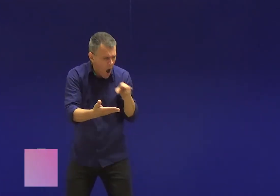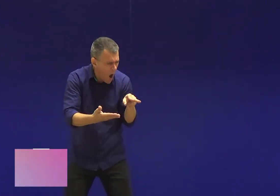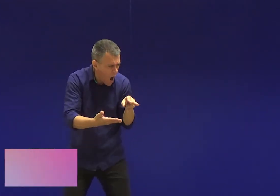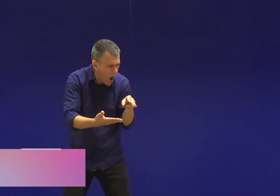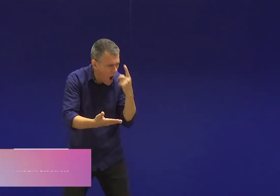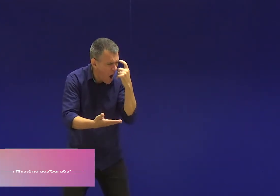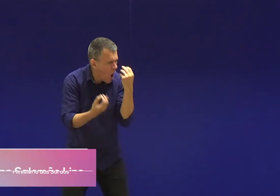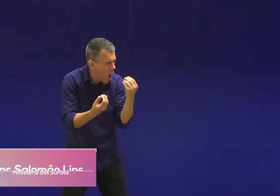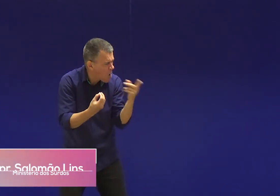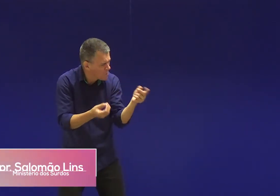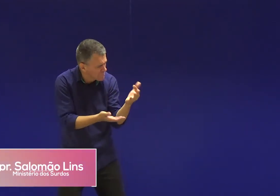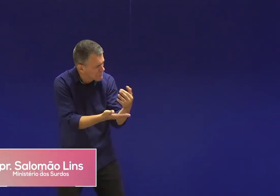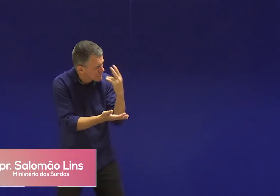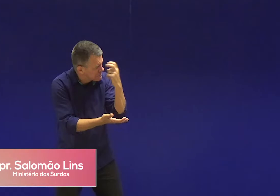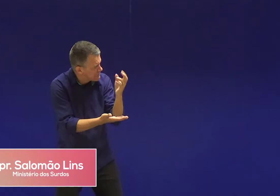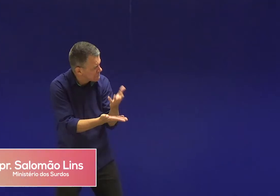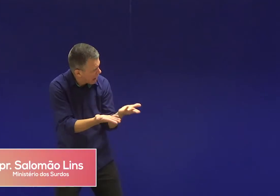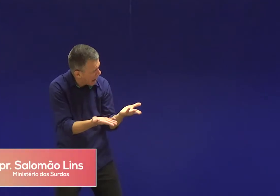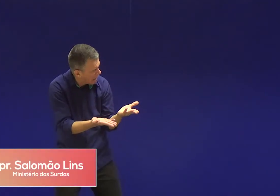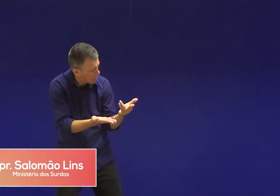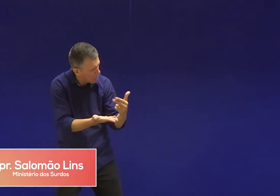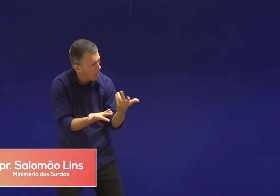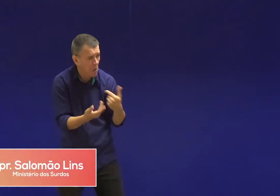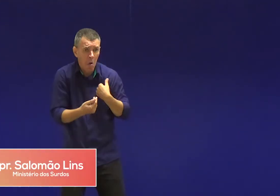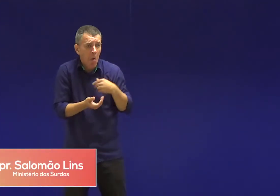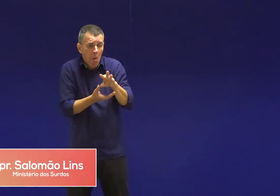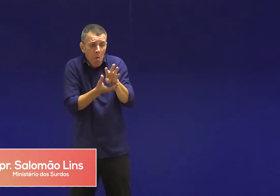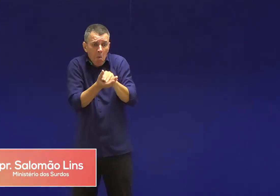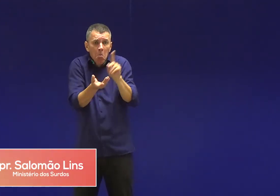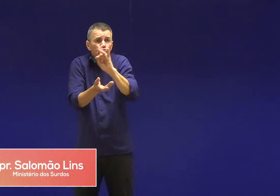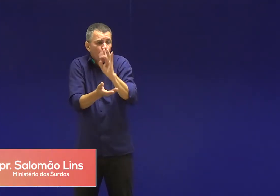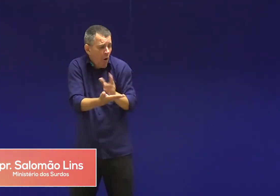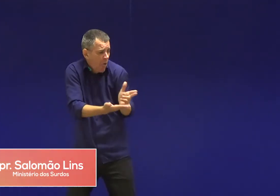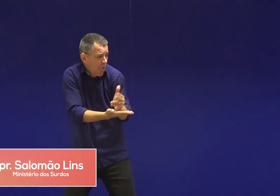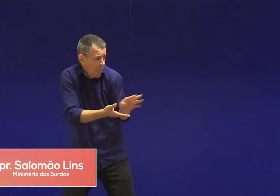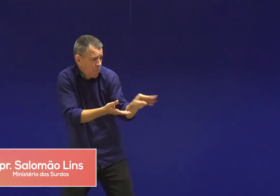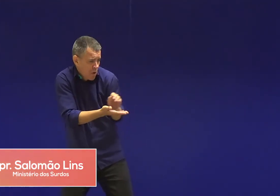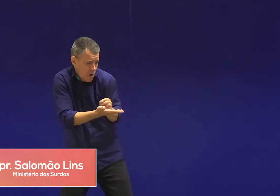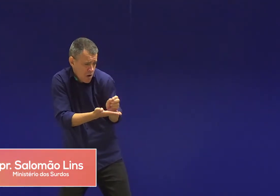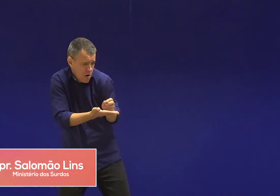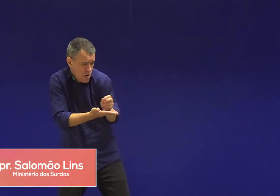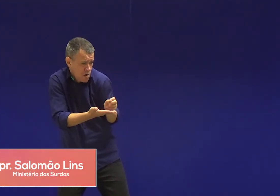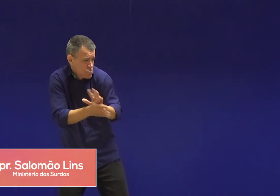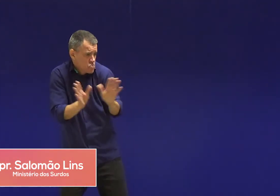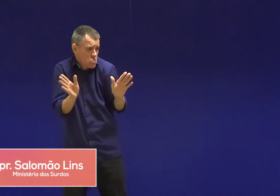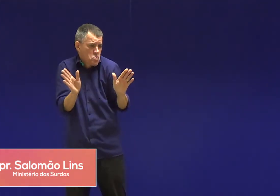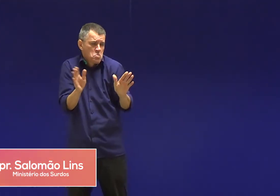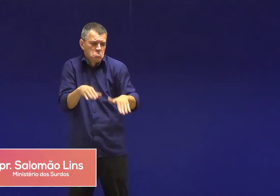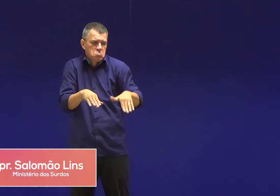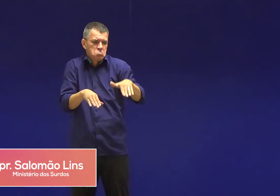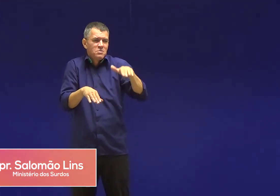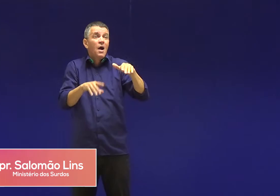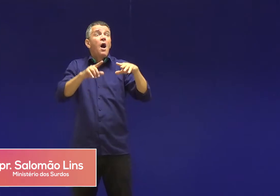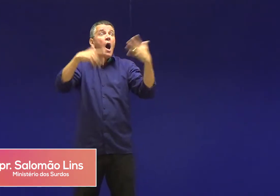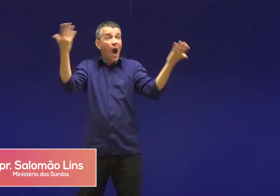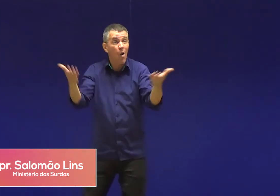de desenhar. E assim como eu também gosto de desenhar, eu gosto de fazer caricatura, coisa assim, assim como vocês